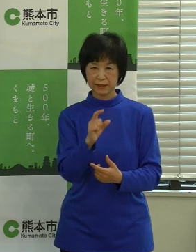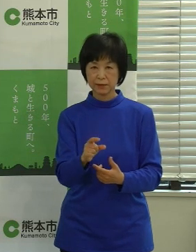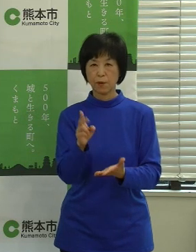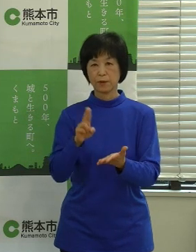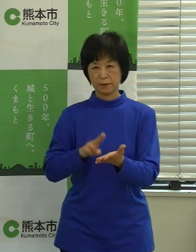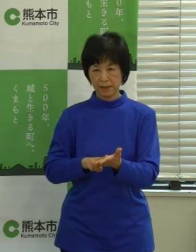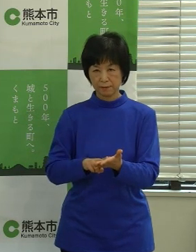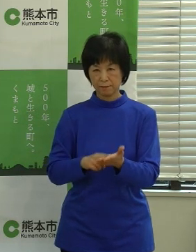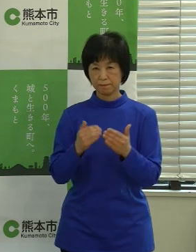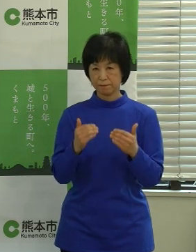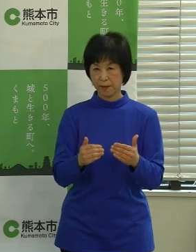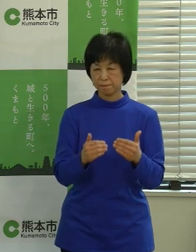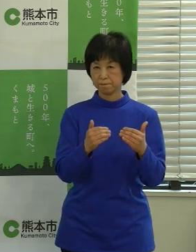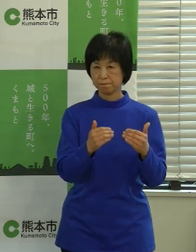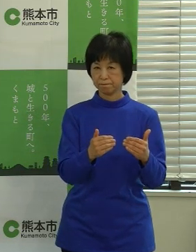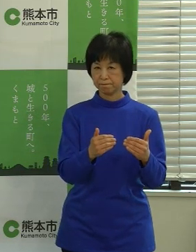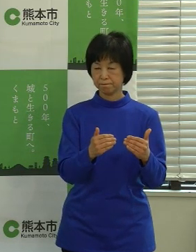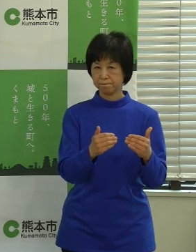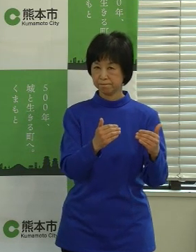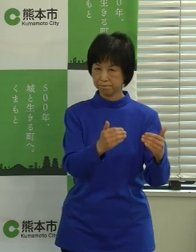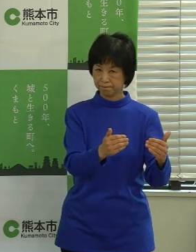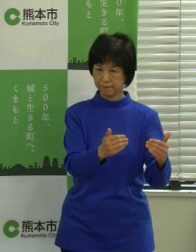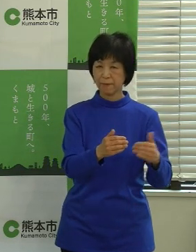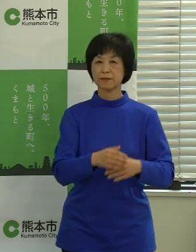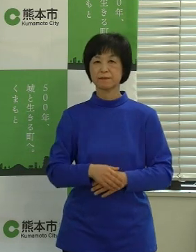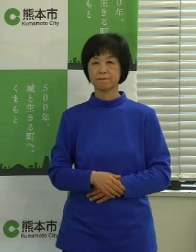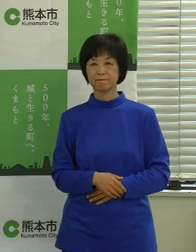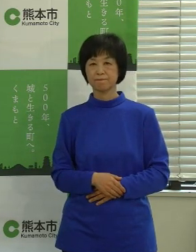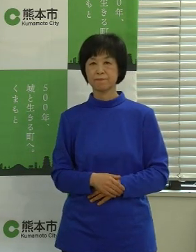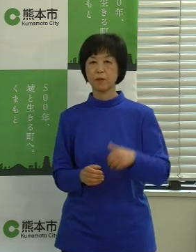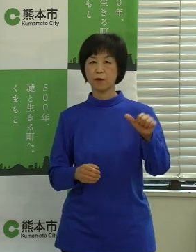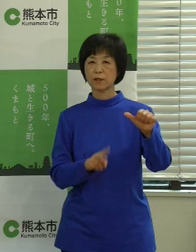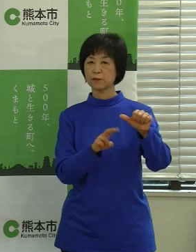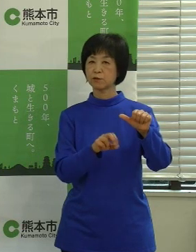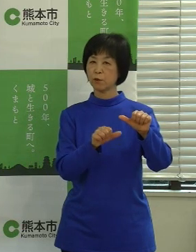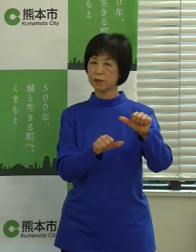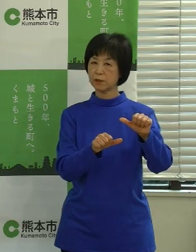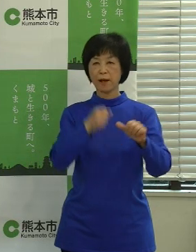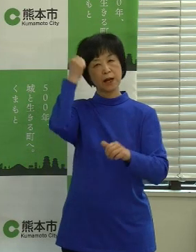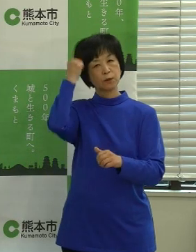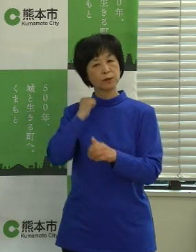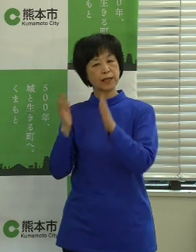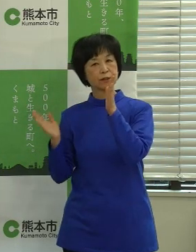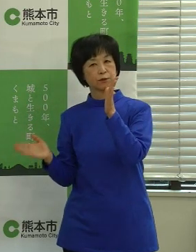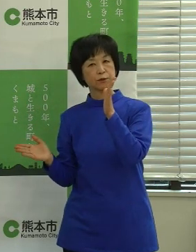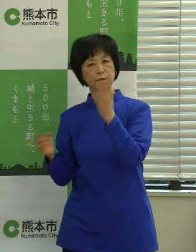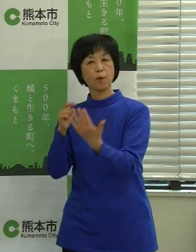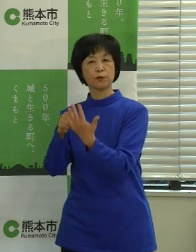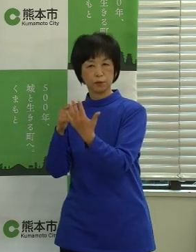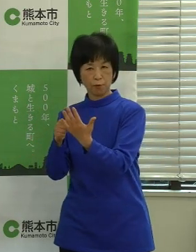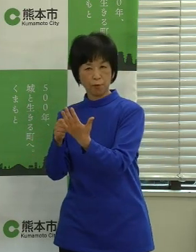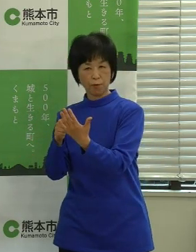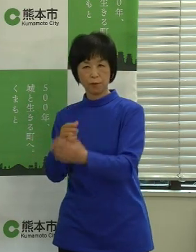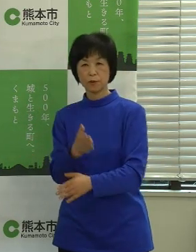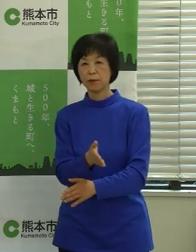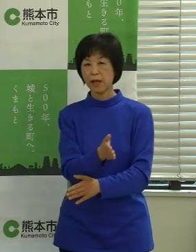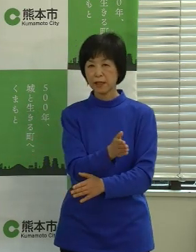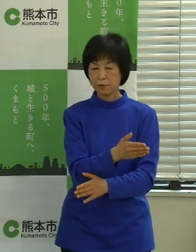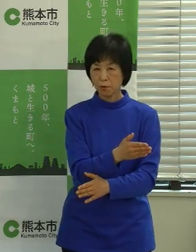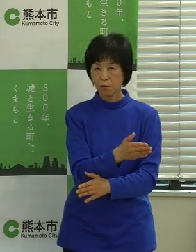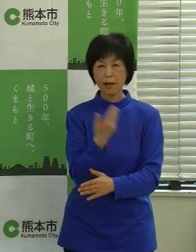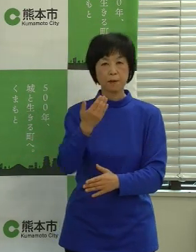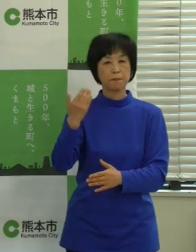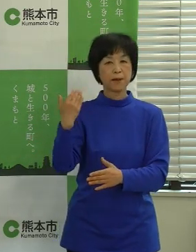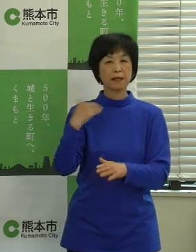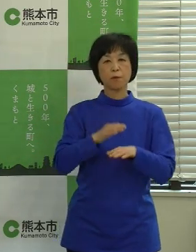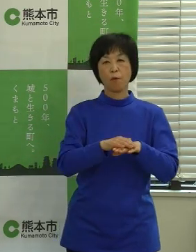6月1日以降、まあ、午前中の授業、そして6月8日以降はですね、通常授業に戻す